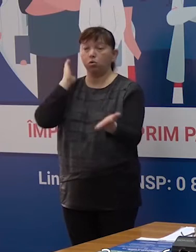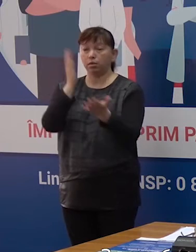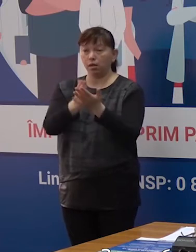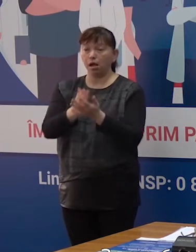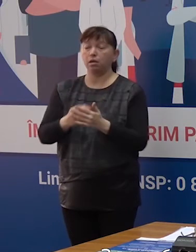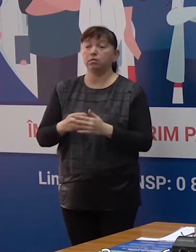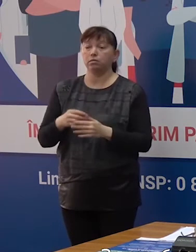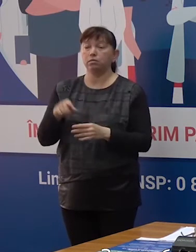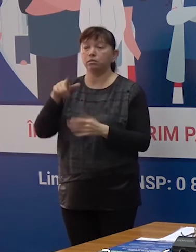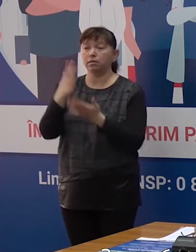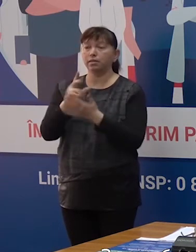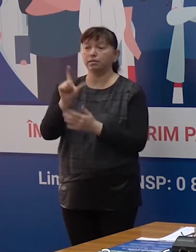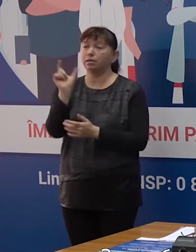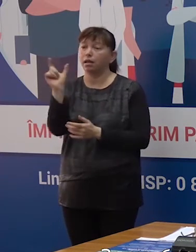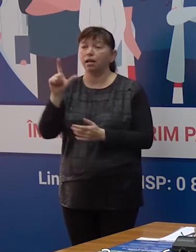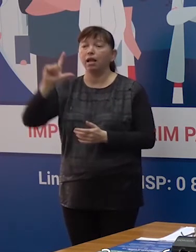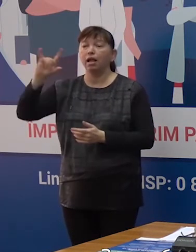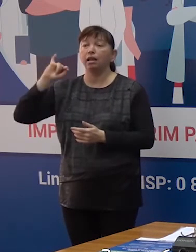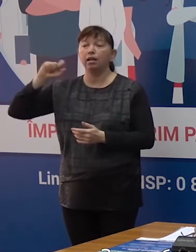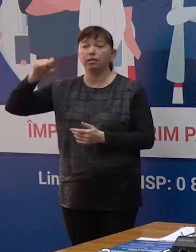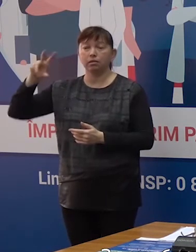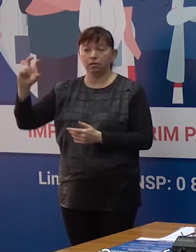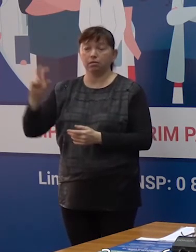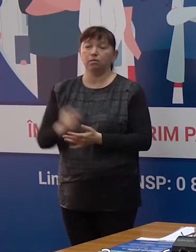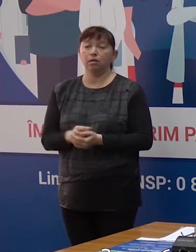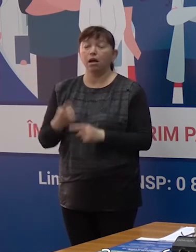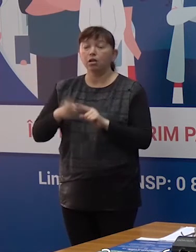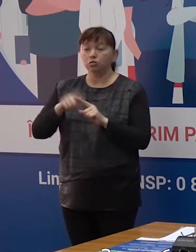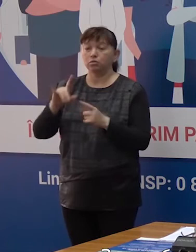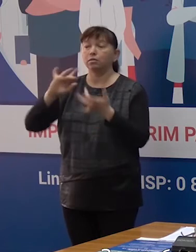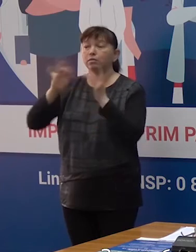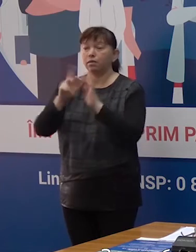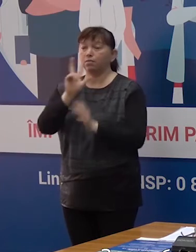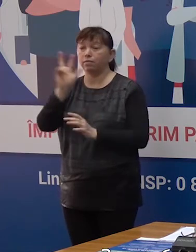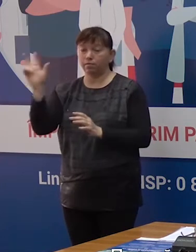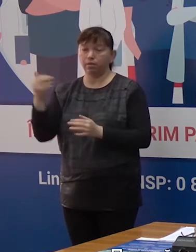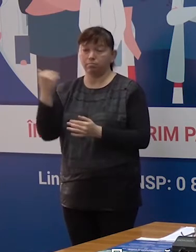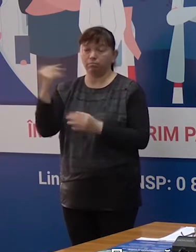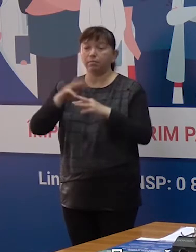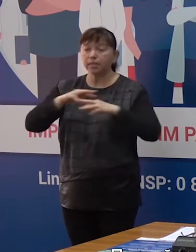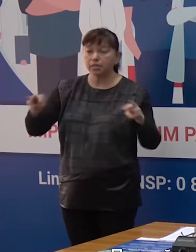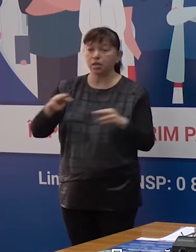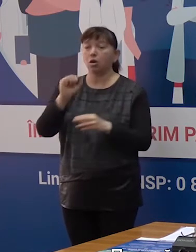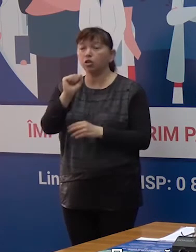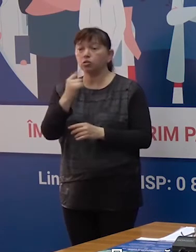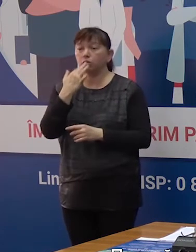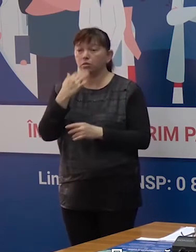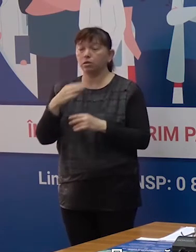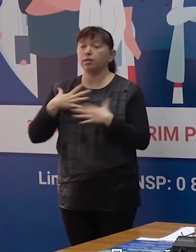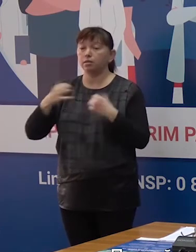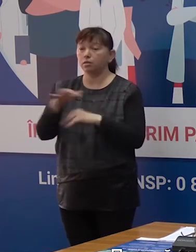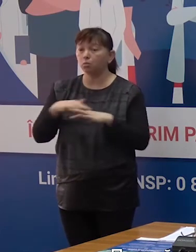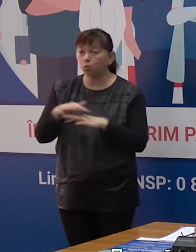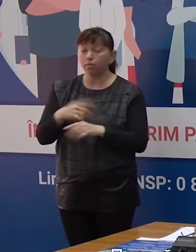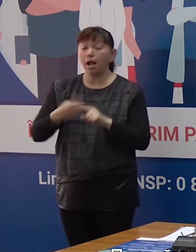уник актива, который ваше по пагинам официальных авторитетилор. В этом